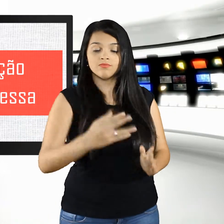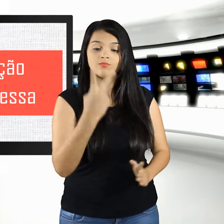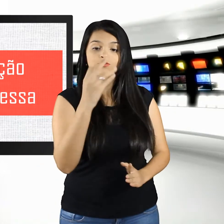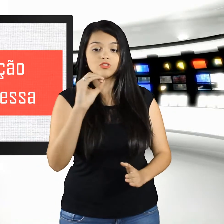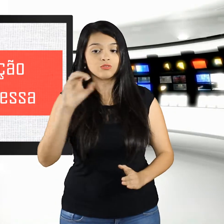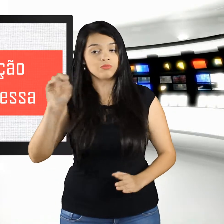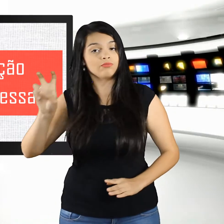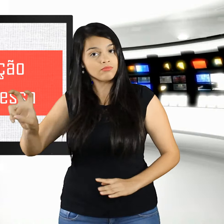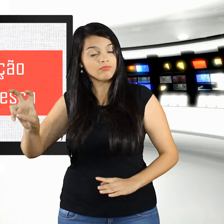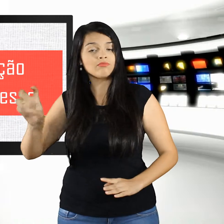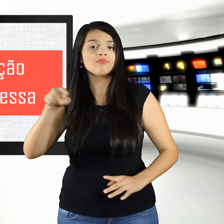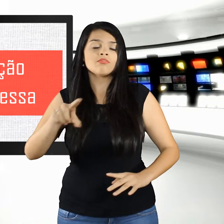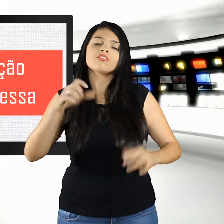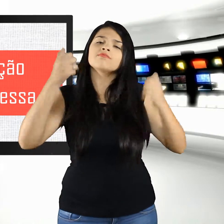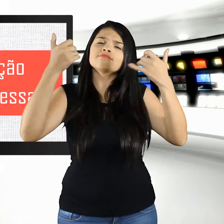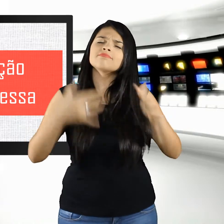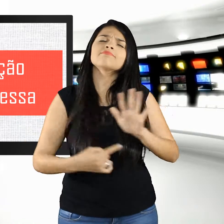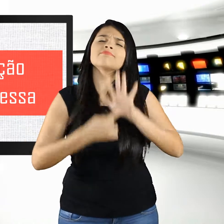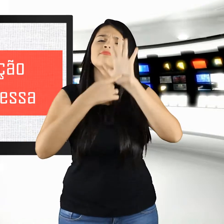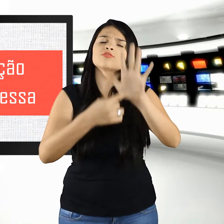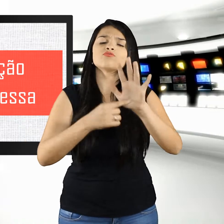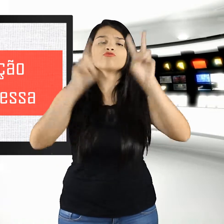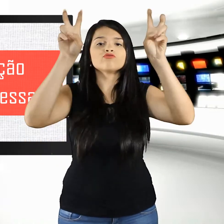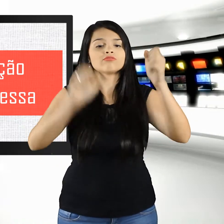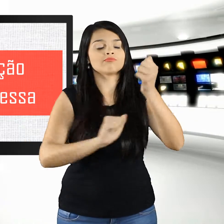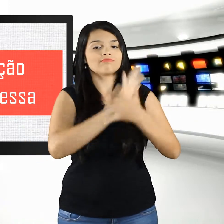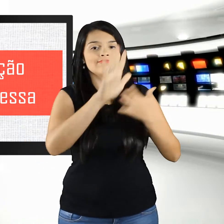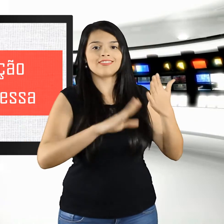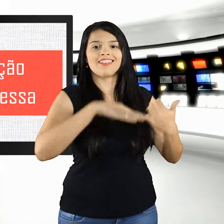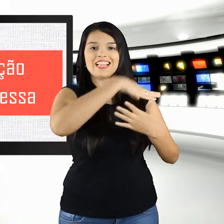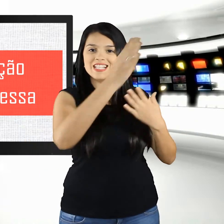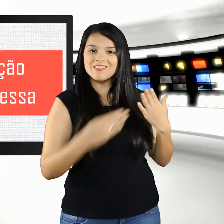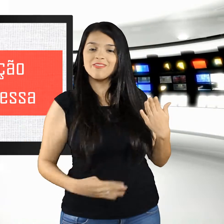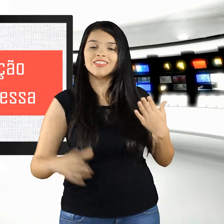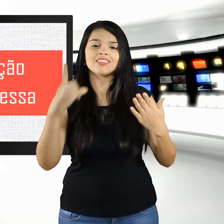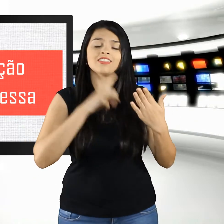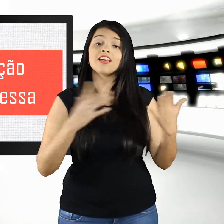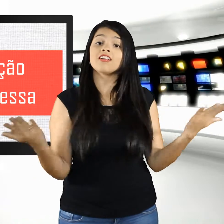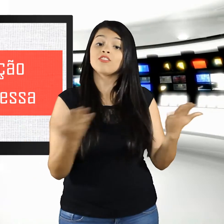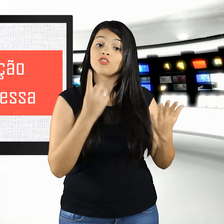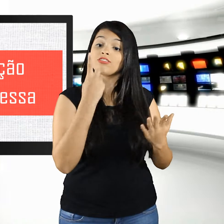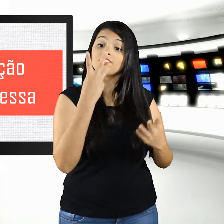5.626/2005, que dispõe sobre a língua brasileira de sinais, Libras, e que está completando 13 anos de